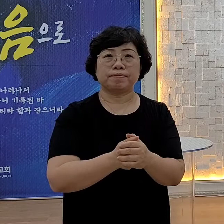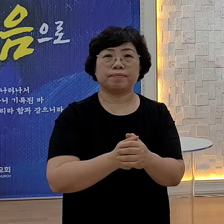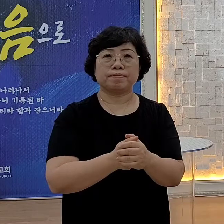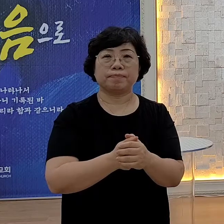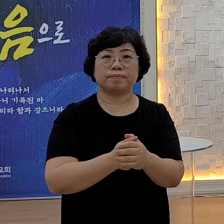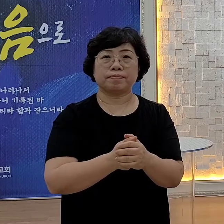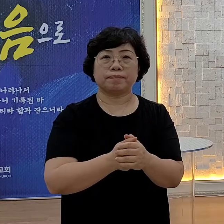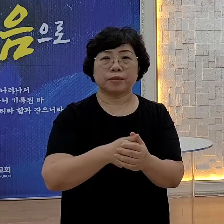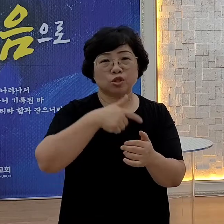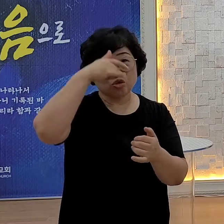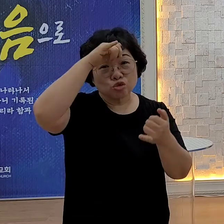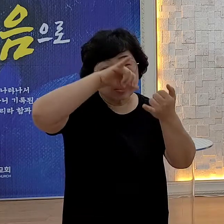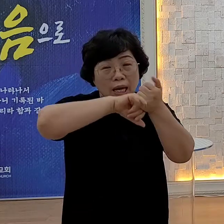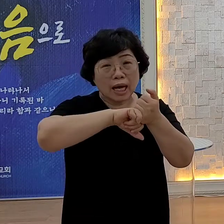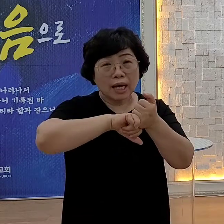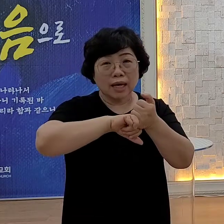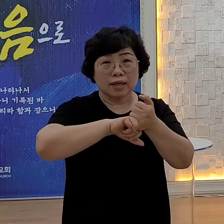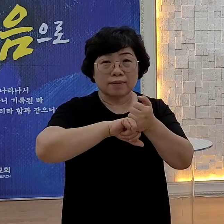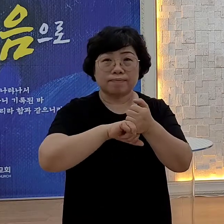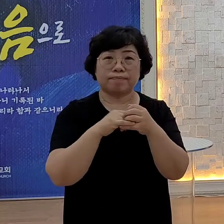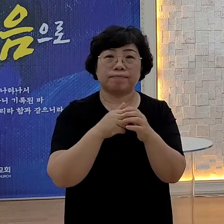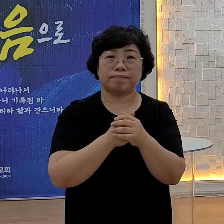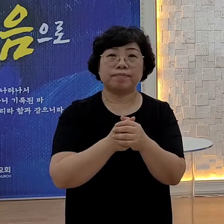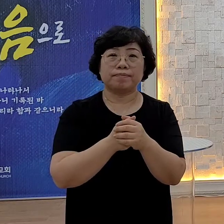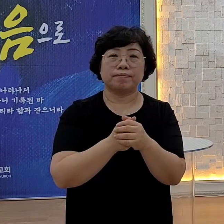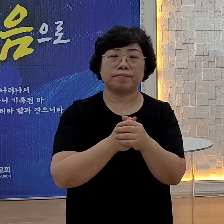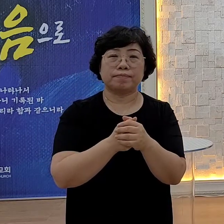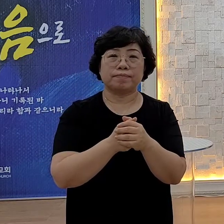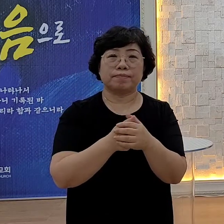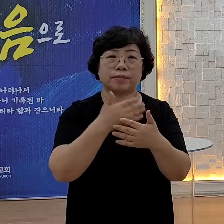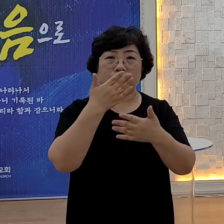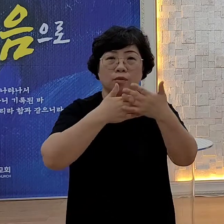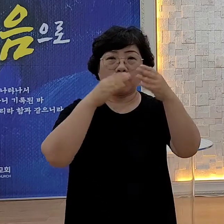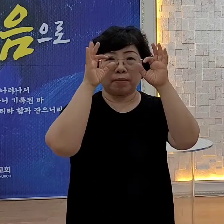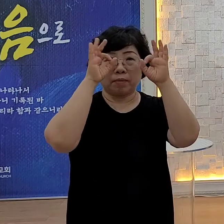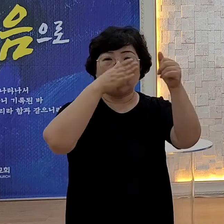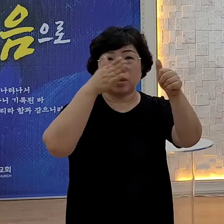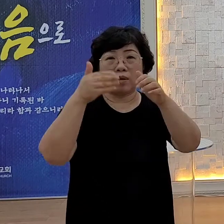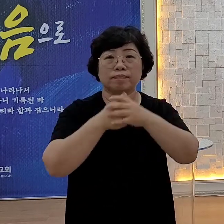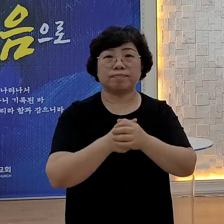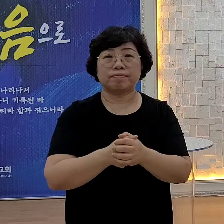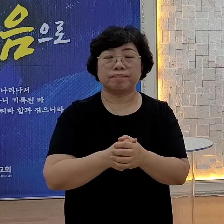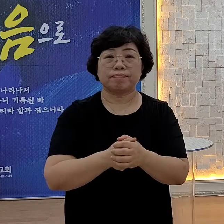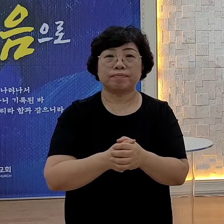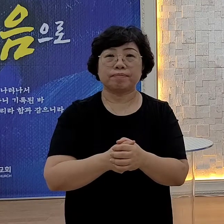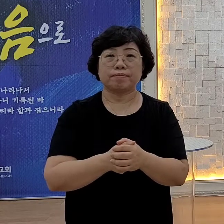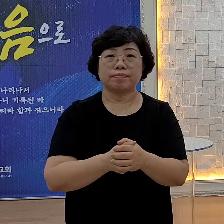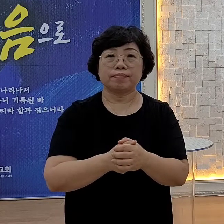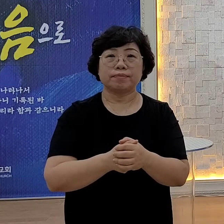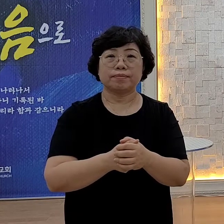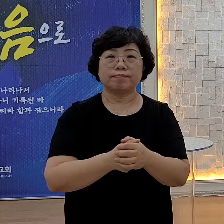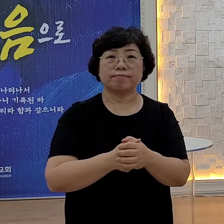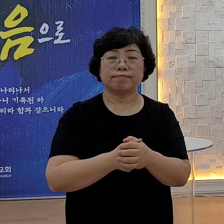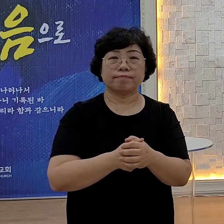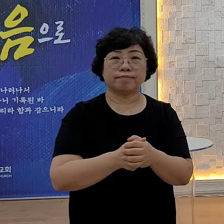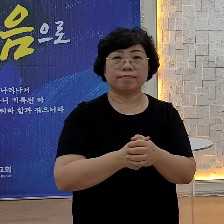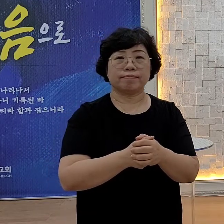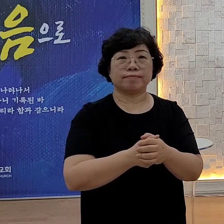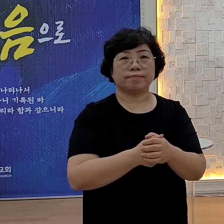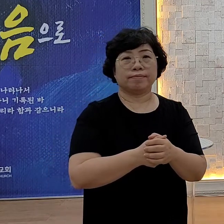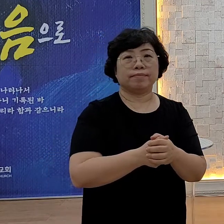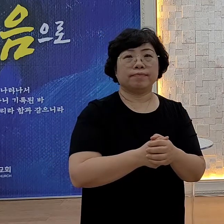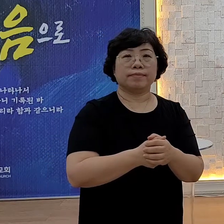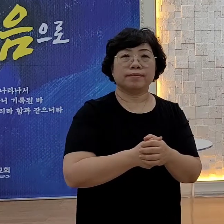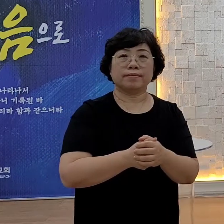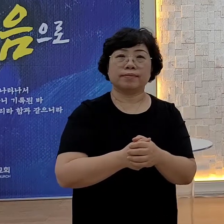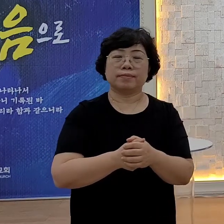우리 구약 성경 20페이지에 있고 앞에 있습니다. 우리 시간 관계상 앞에 빨리 못 찾으시면 앞에